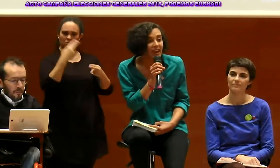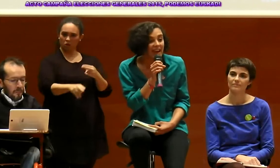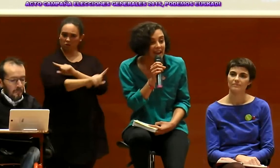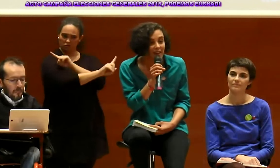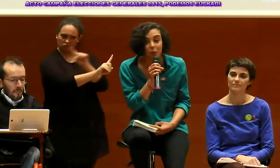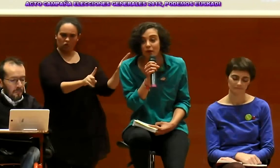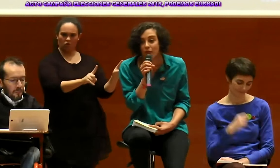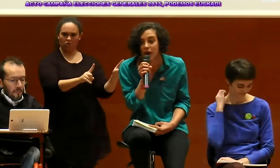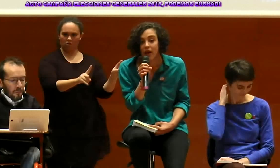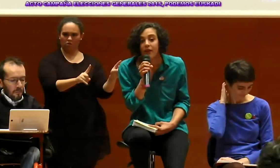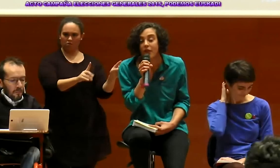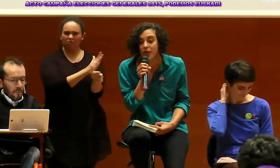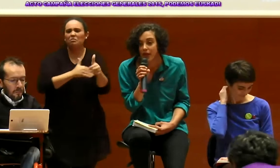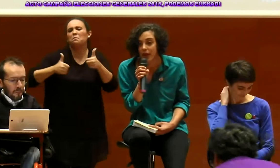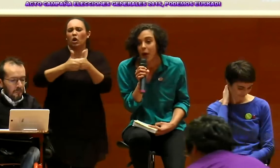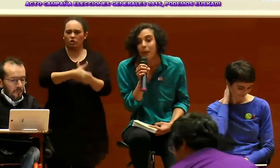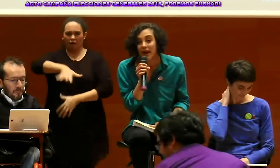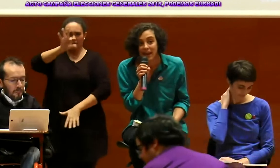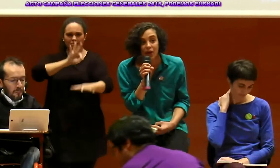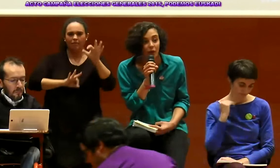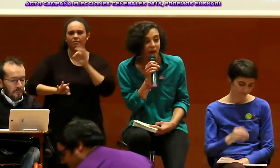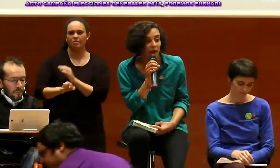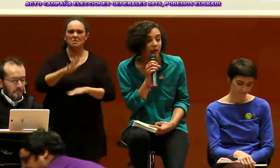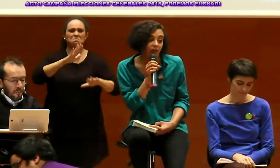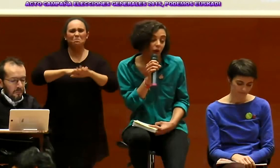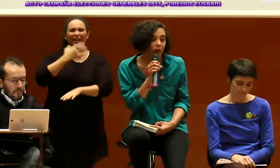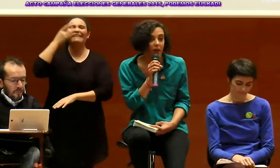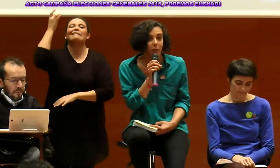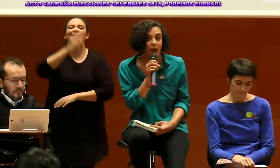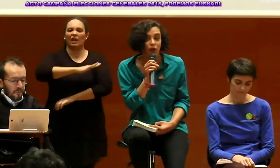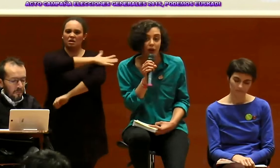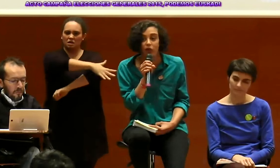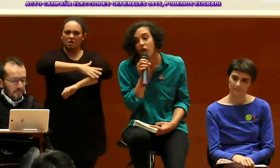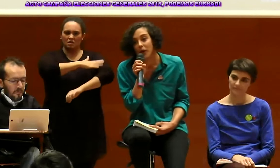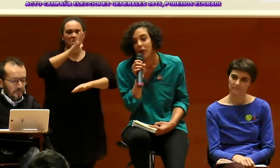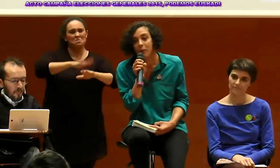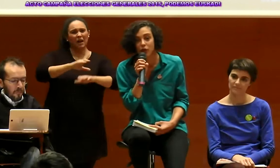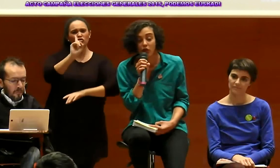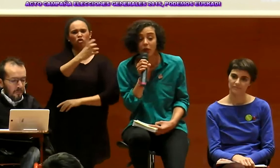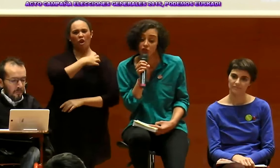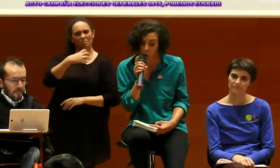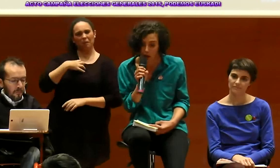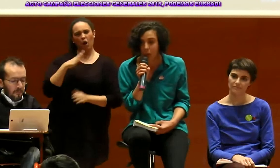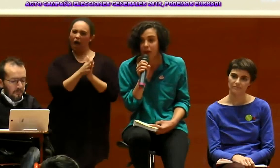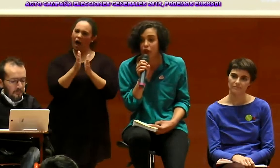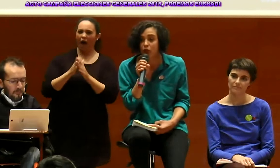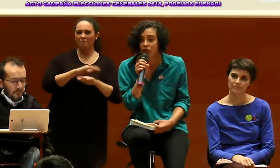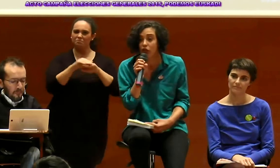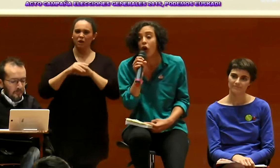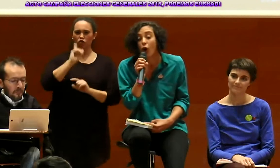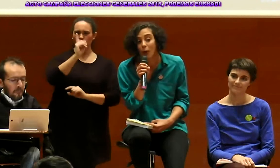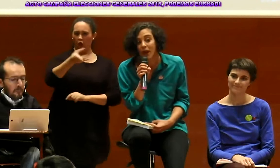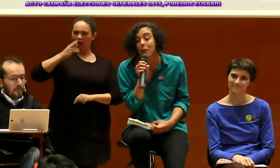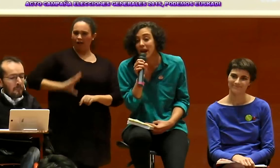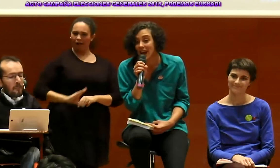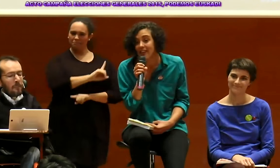cuestión de elegir, de priorizar, de decidir para quién gobernaban. Si gobernaban para los bancos, si gobernaban para sus amigos, si gobernaban para sus bolsillos,